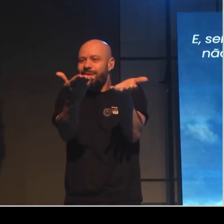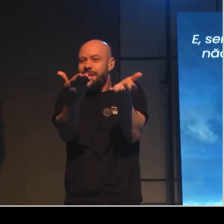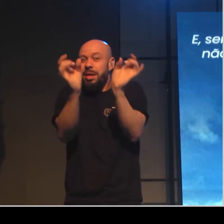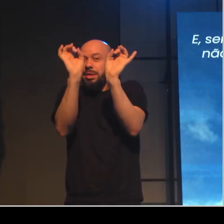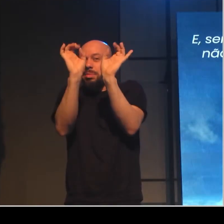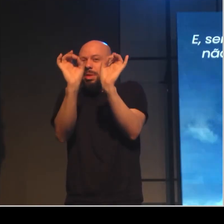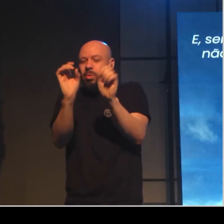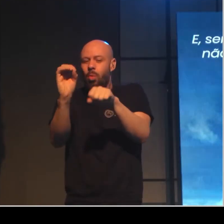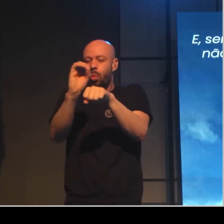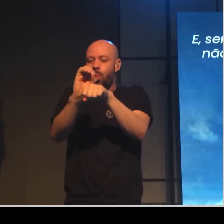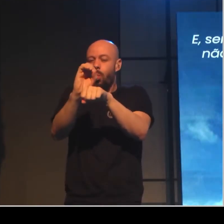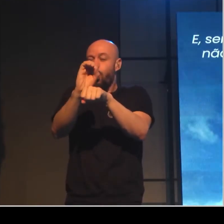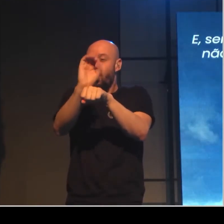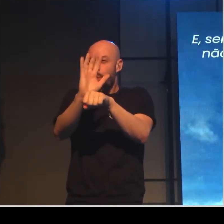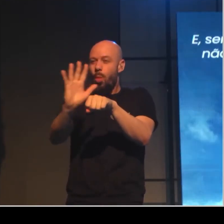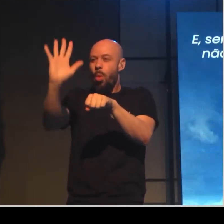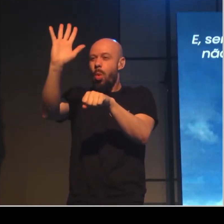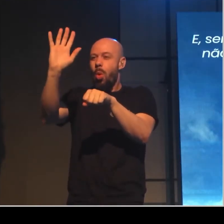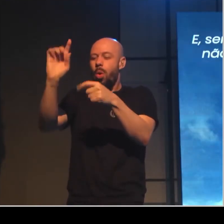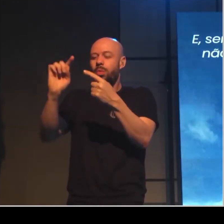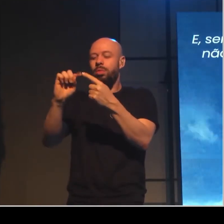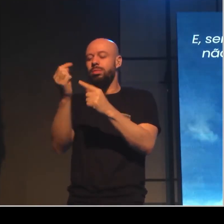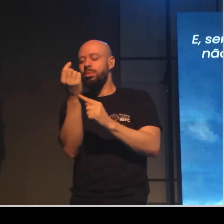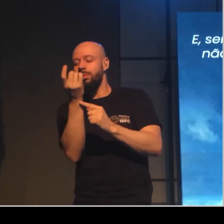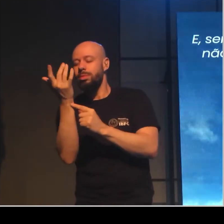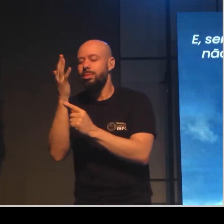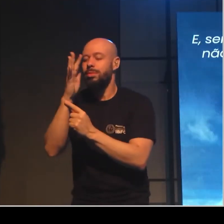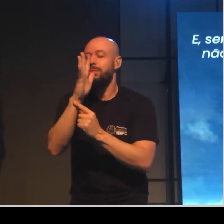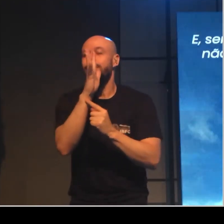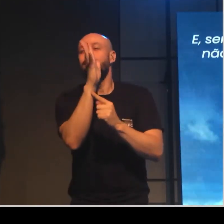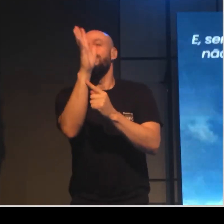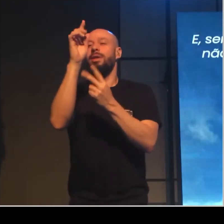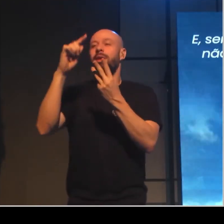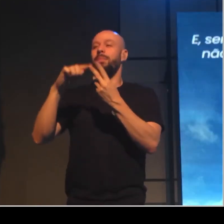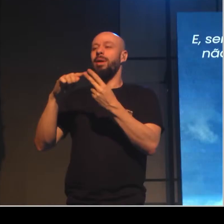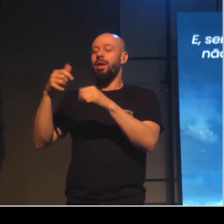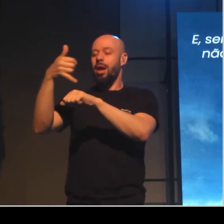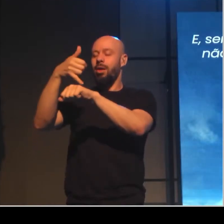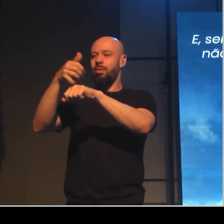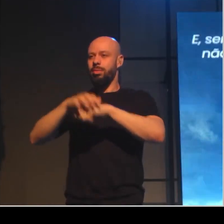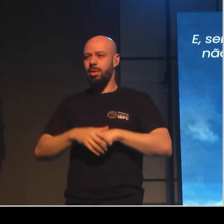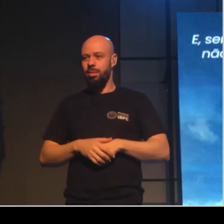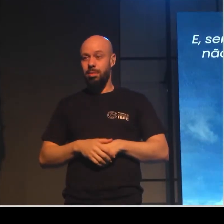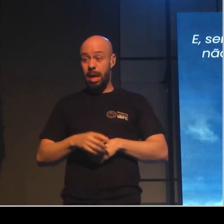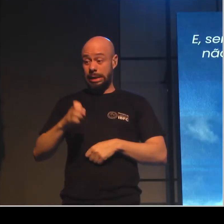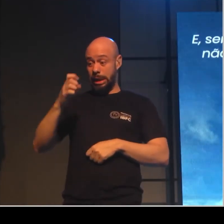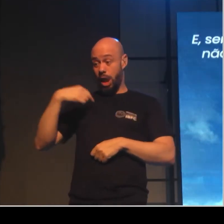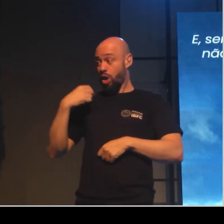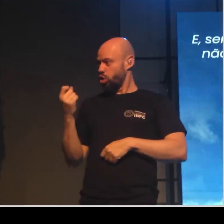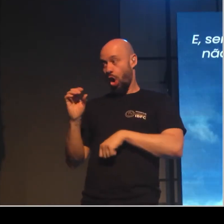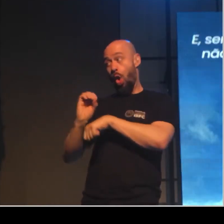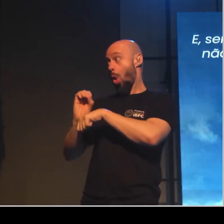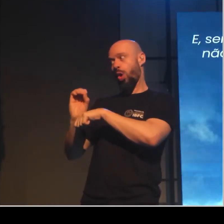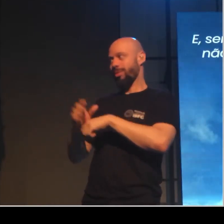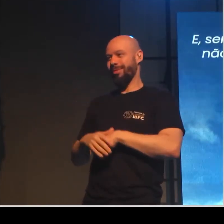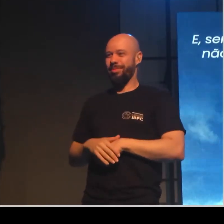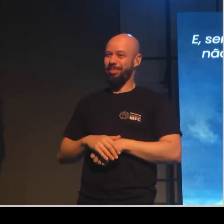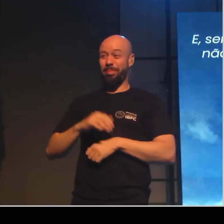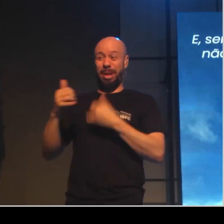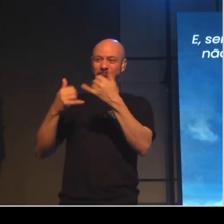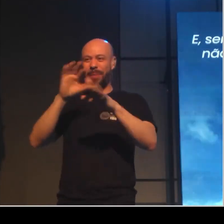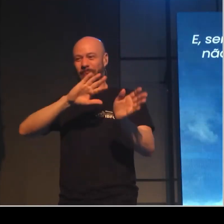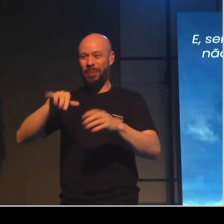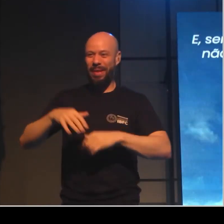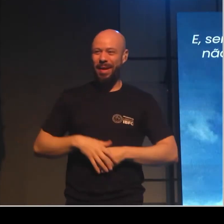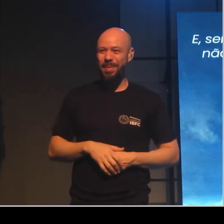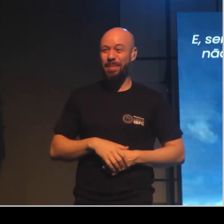ouro, incenso e mirra. Se fosse eu e você, ia dizer: eu só quero o ouro. Só que naquela época, dependendo do incenso,